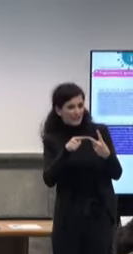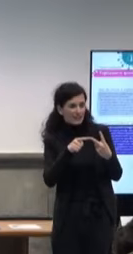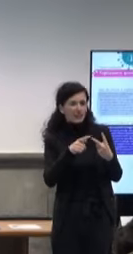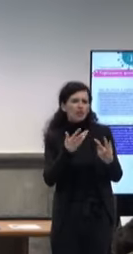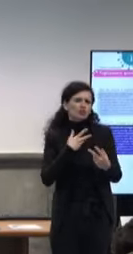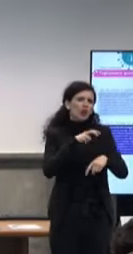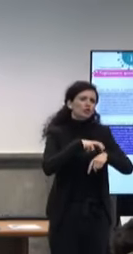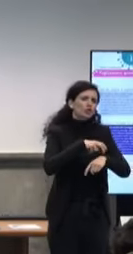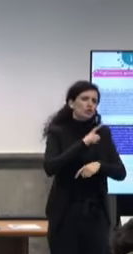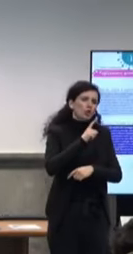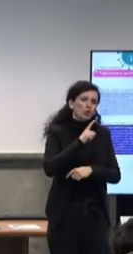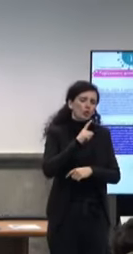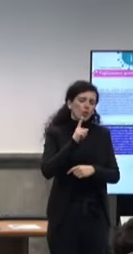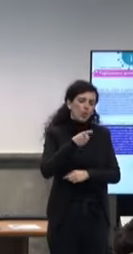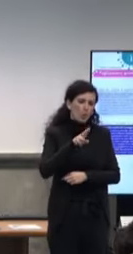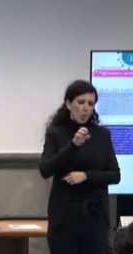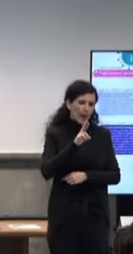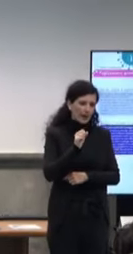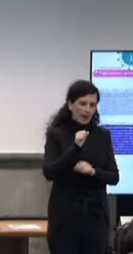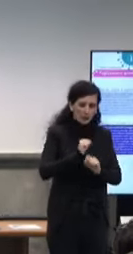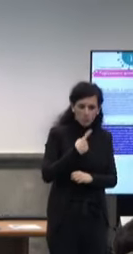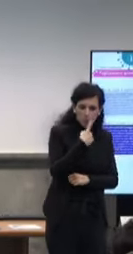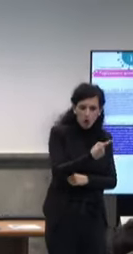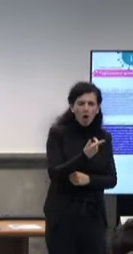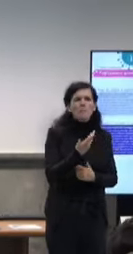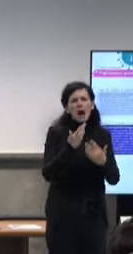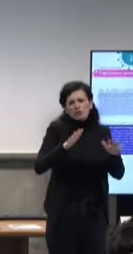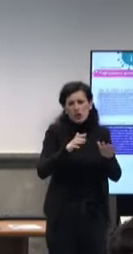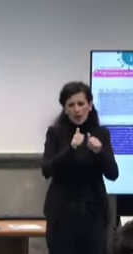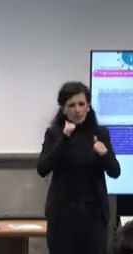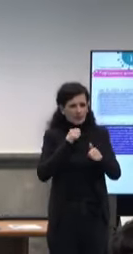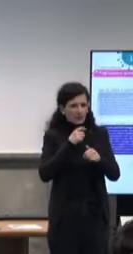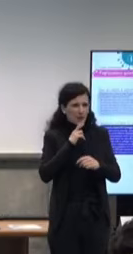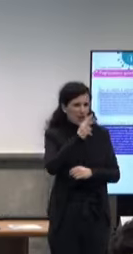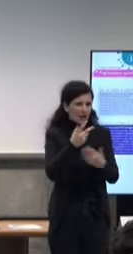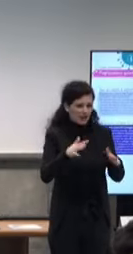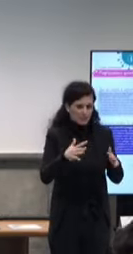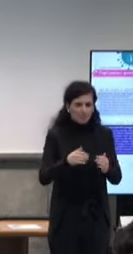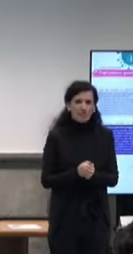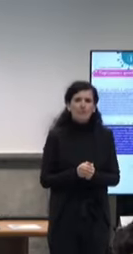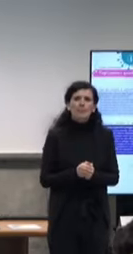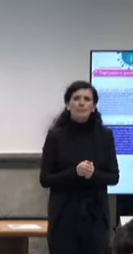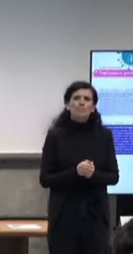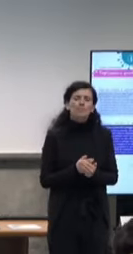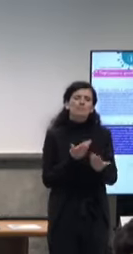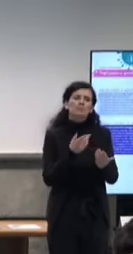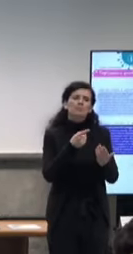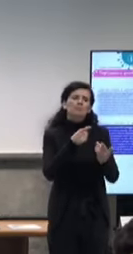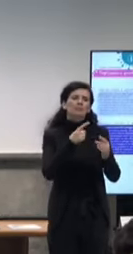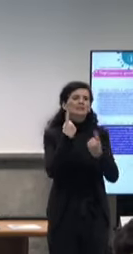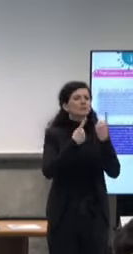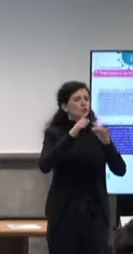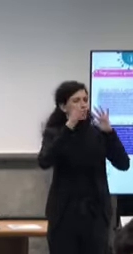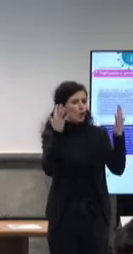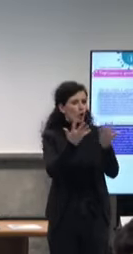anche il dottor guerra che eventualmente può fare appunto nella sua posizione global avere una chiave di lettura di